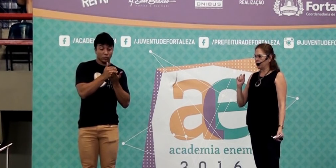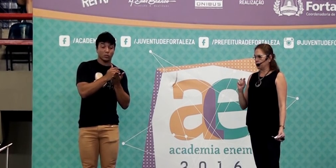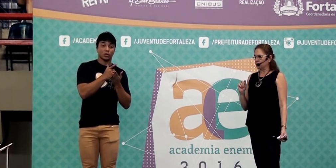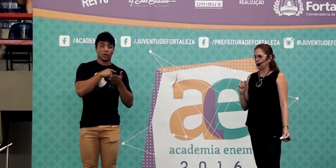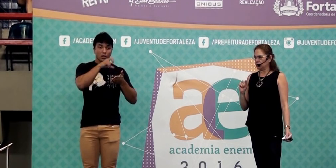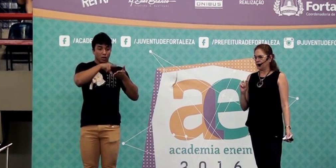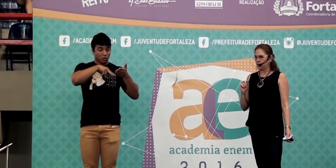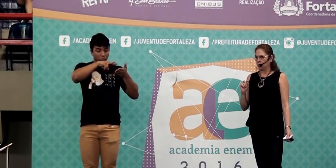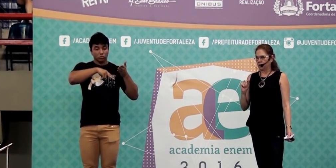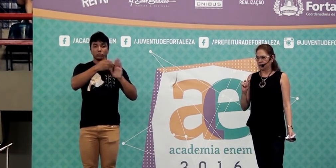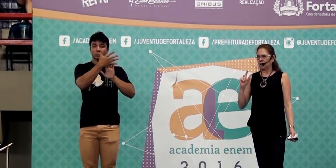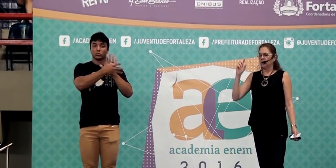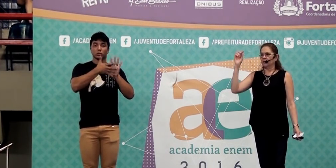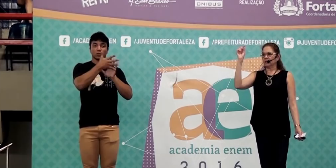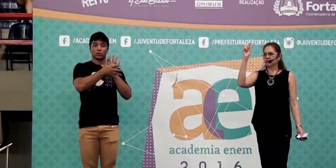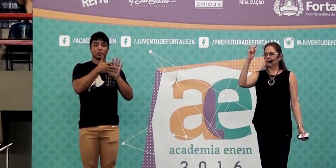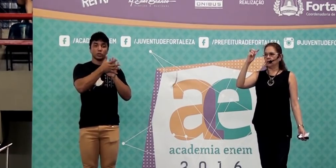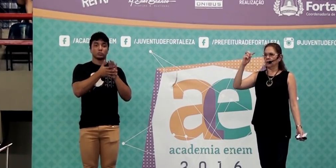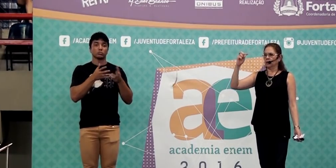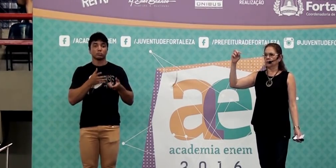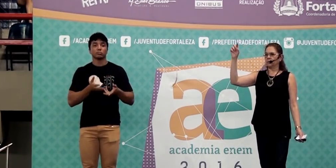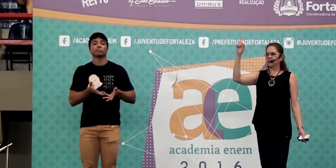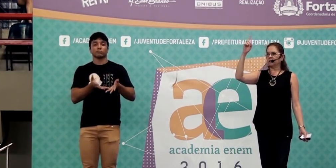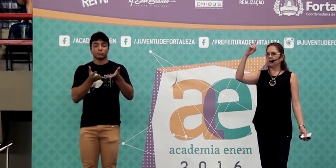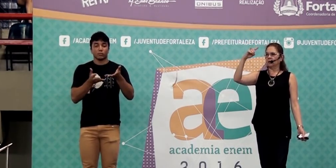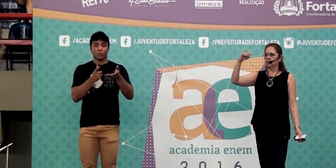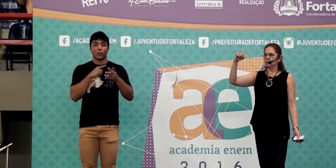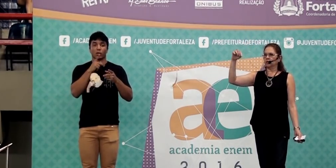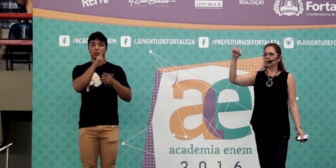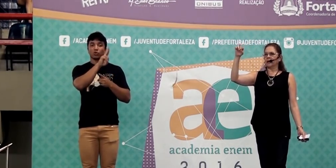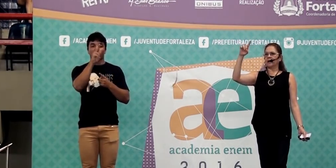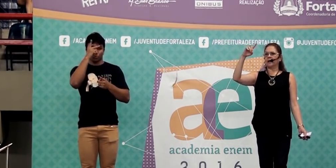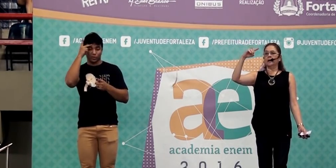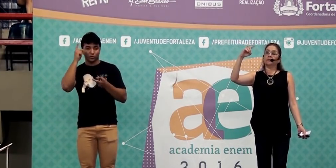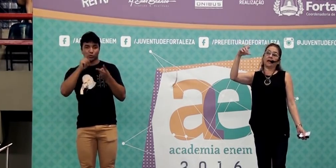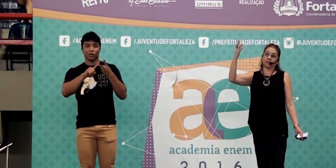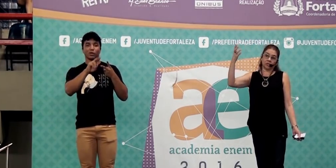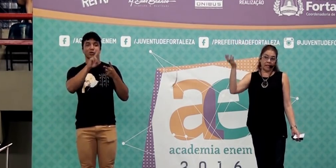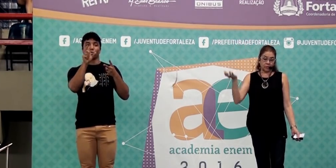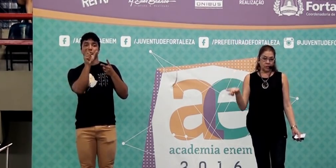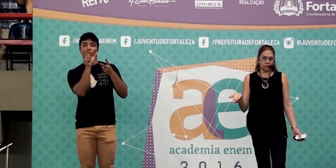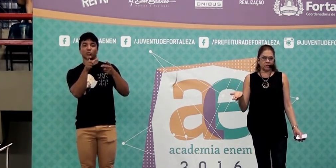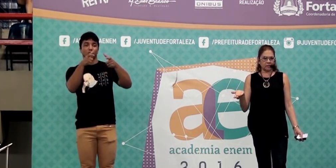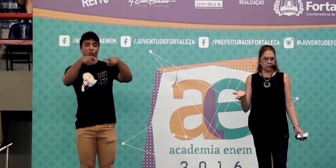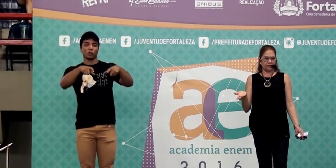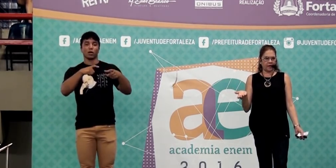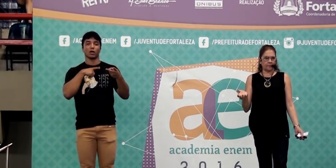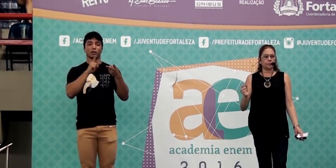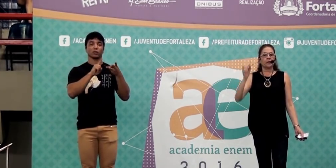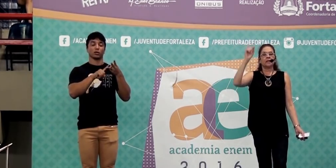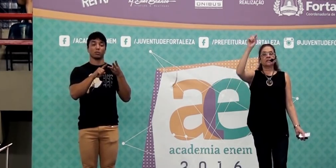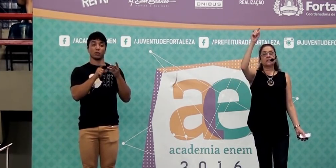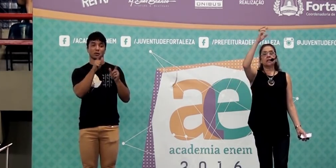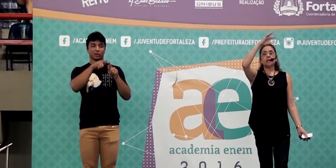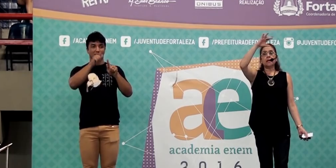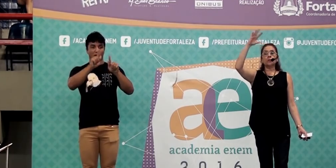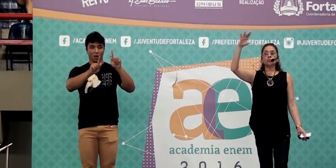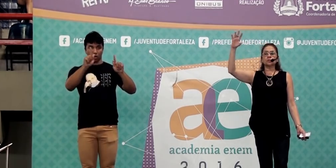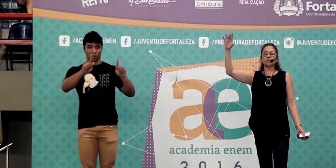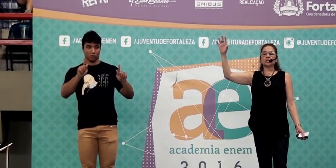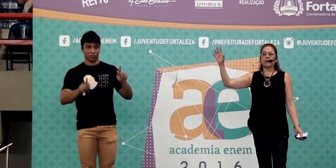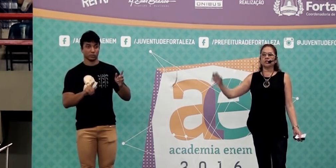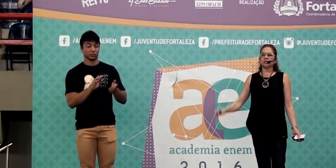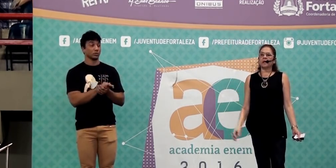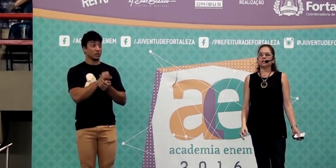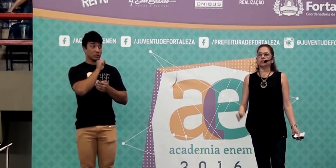dos textos motivadores, você circula nome de pessoa, nome de lugar, dado estatístico se tiver. Se em